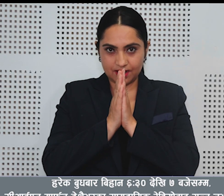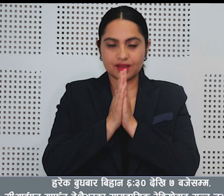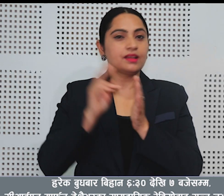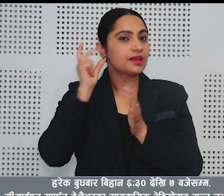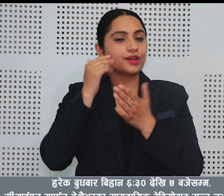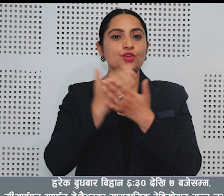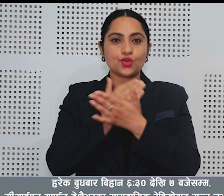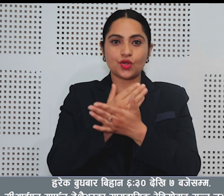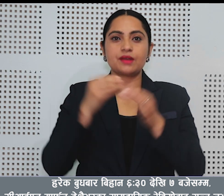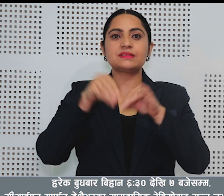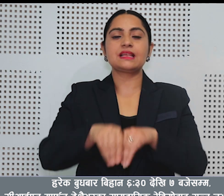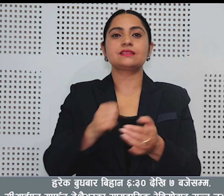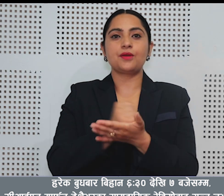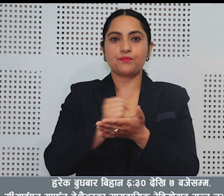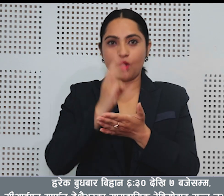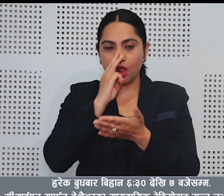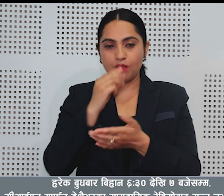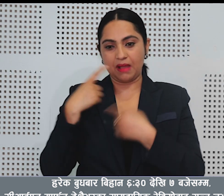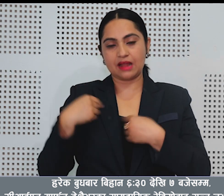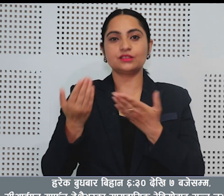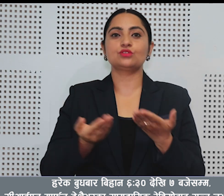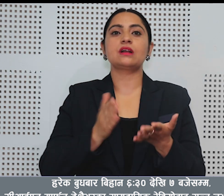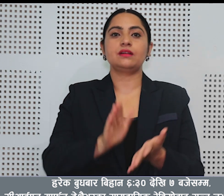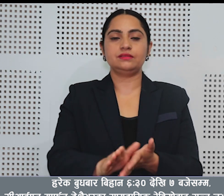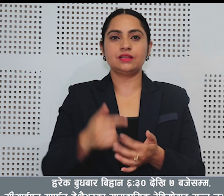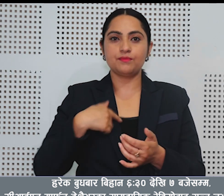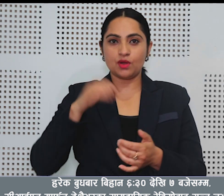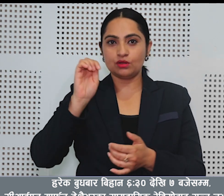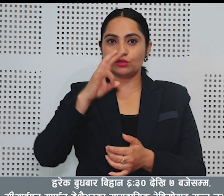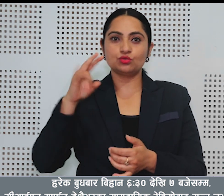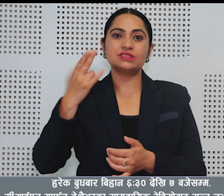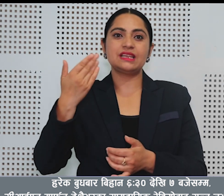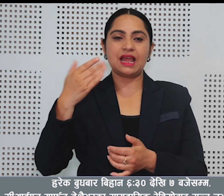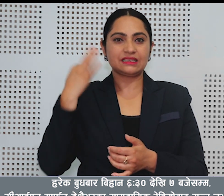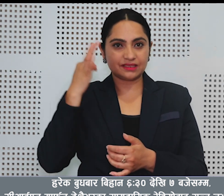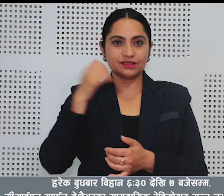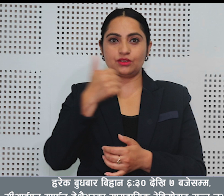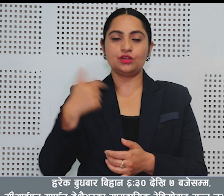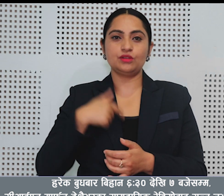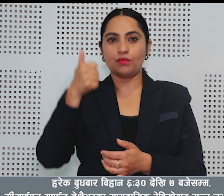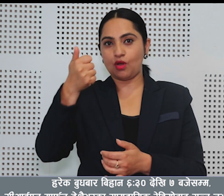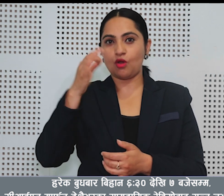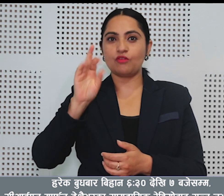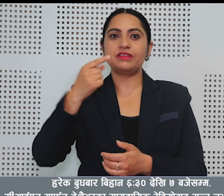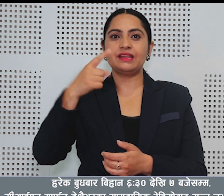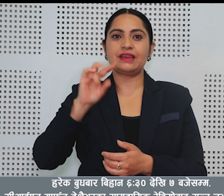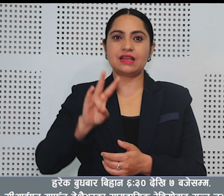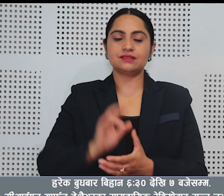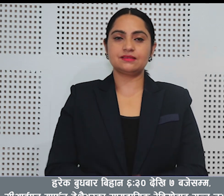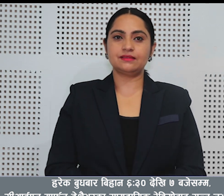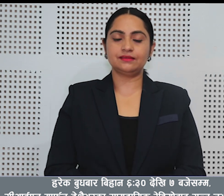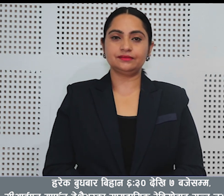नमस्कार। रेडियो कार्यक्रम साझा पहलमा तपाईलाई हार्दिक स्वागत छ। म सुशीला श्रेष्ठ अनि म अविनाश आचार्य।